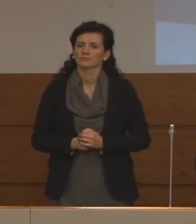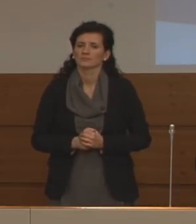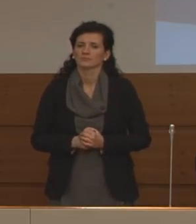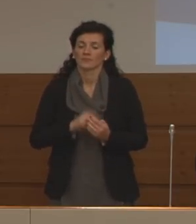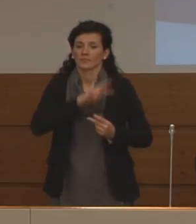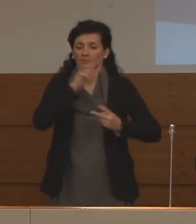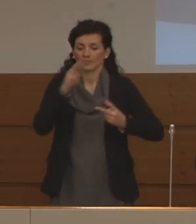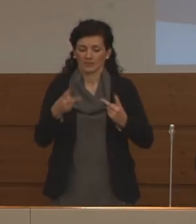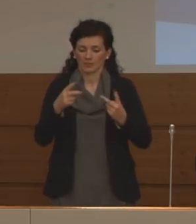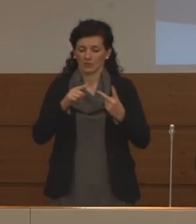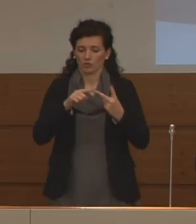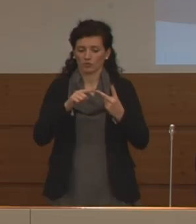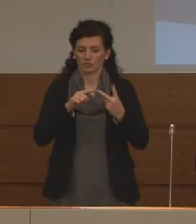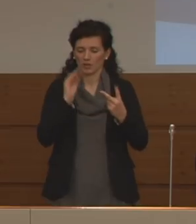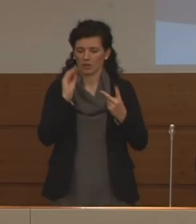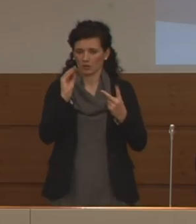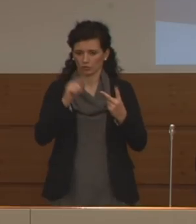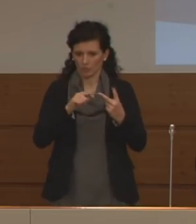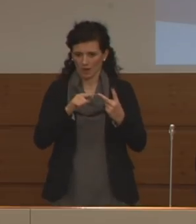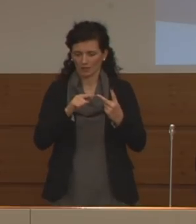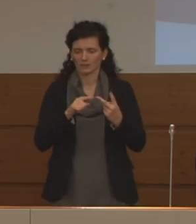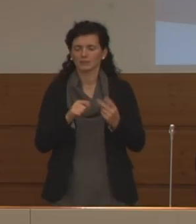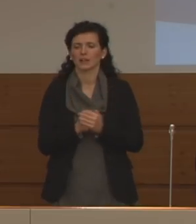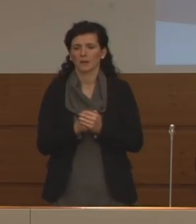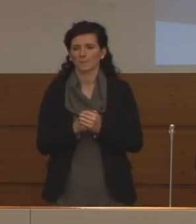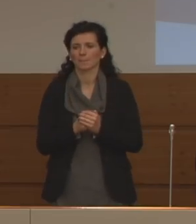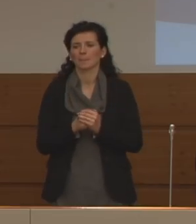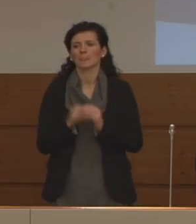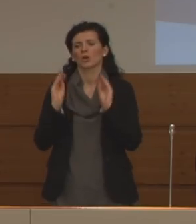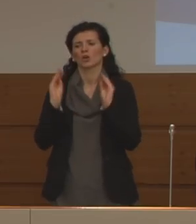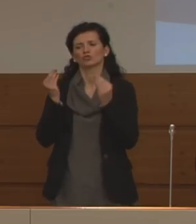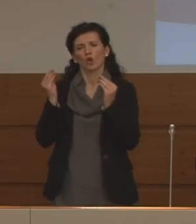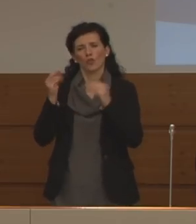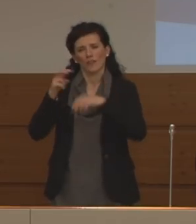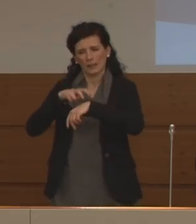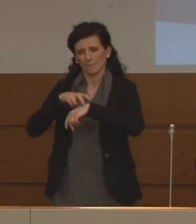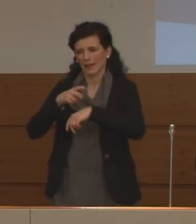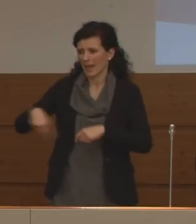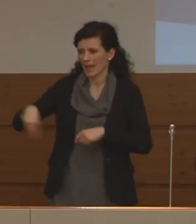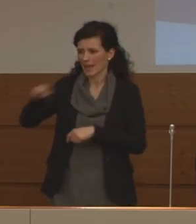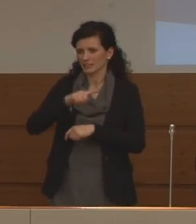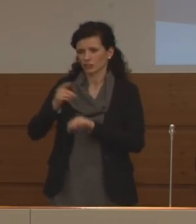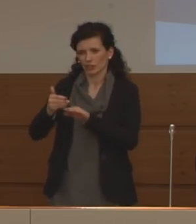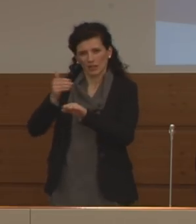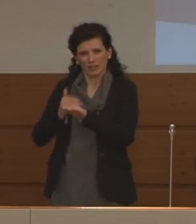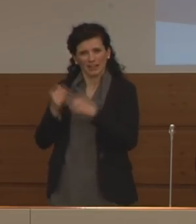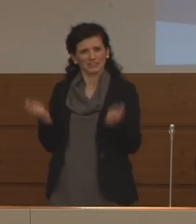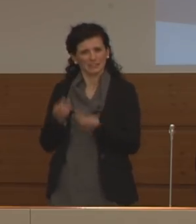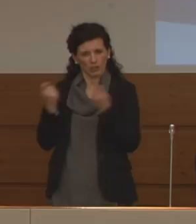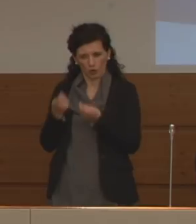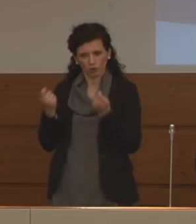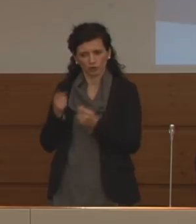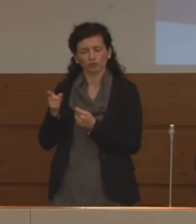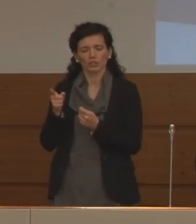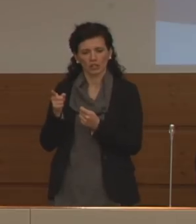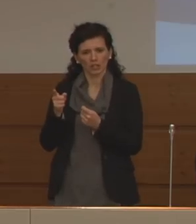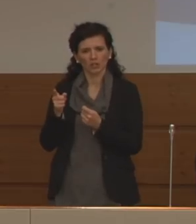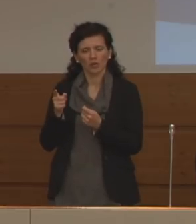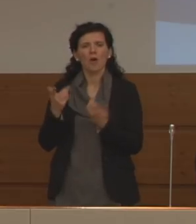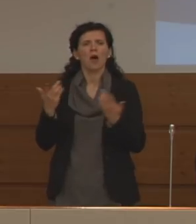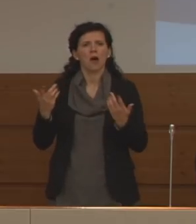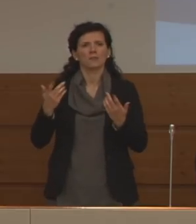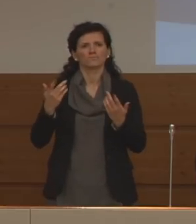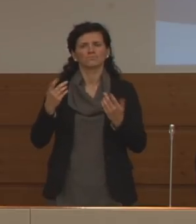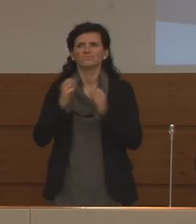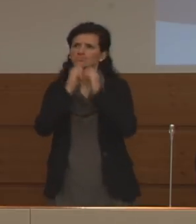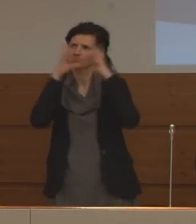si sono considerate queste opzioni ovviamente abbiamo per prima cosa